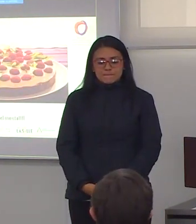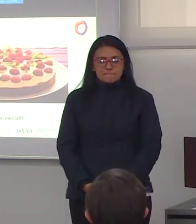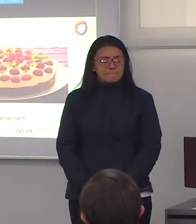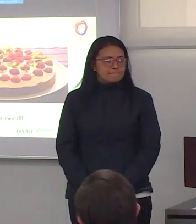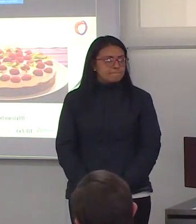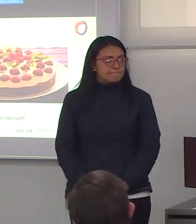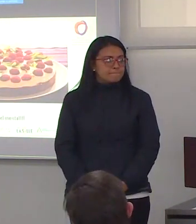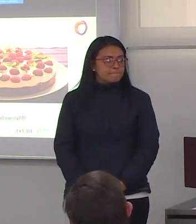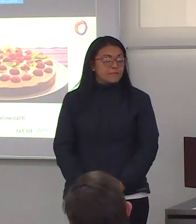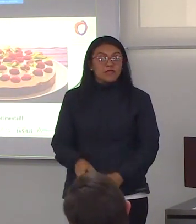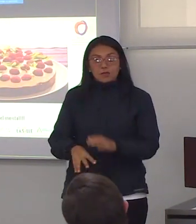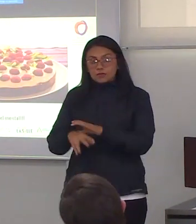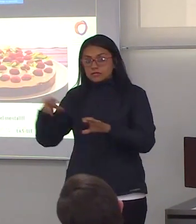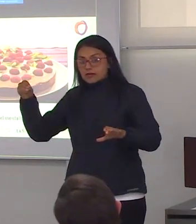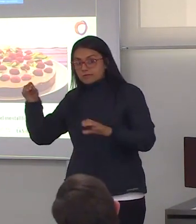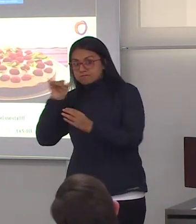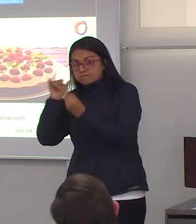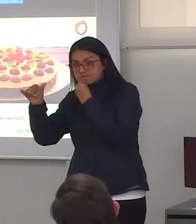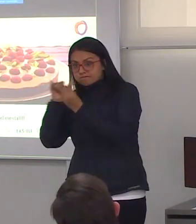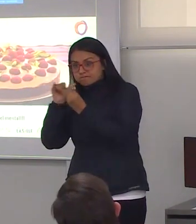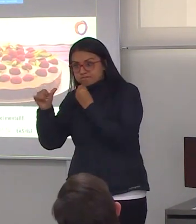como ya vamos a salir al refrigerio